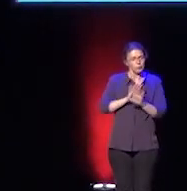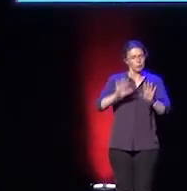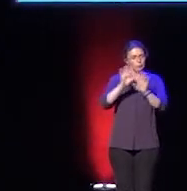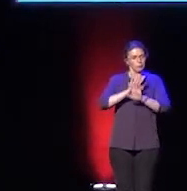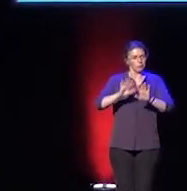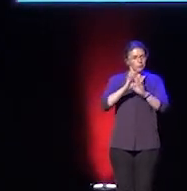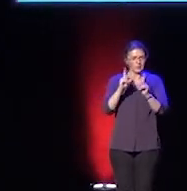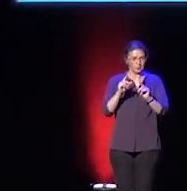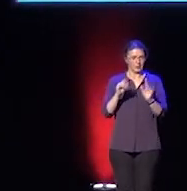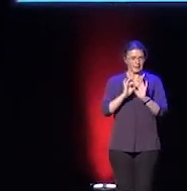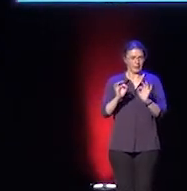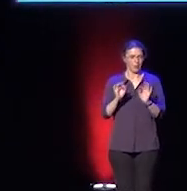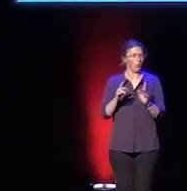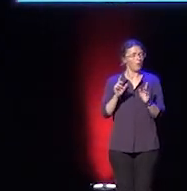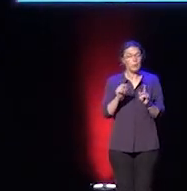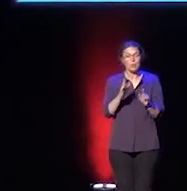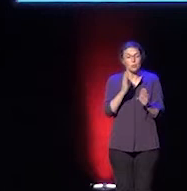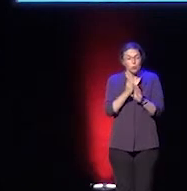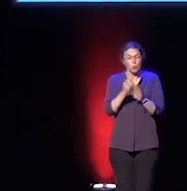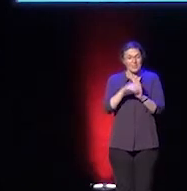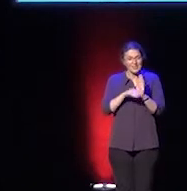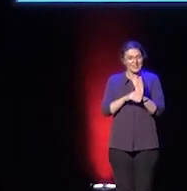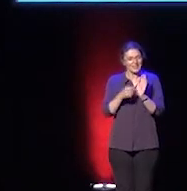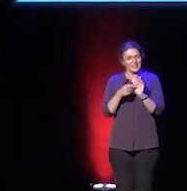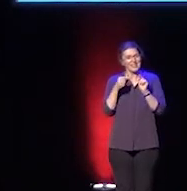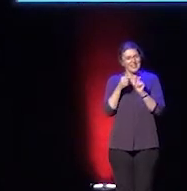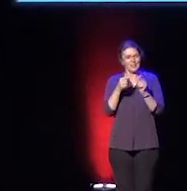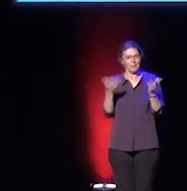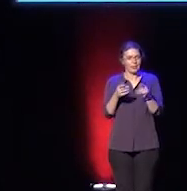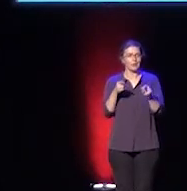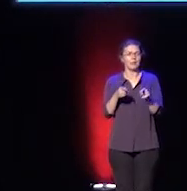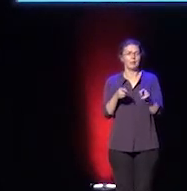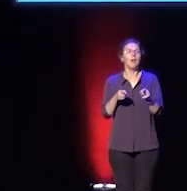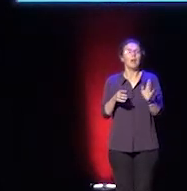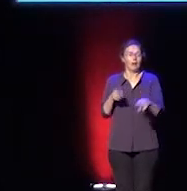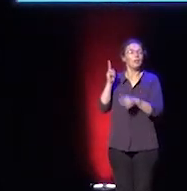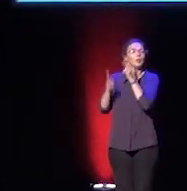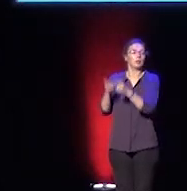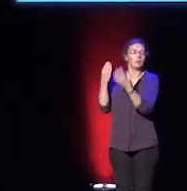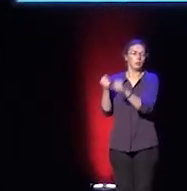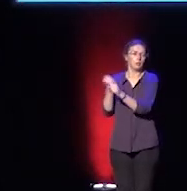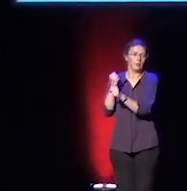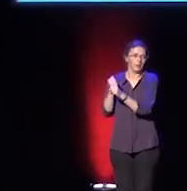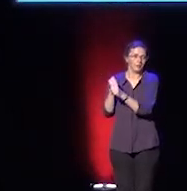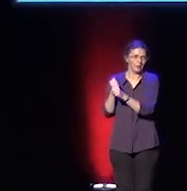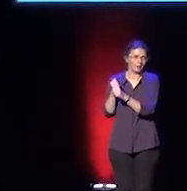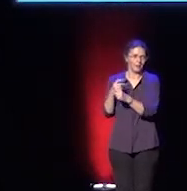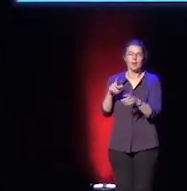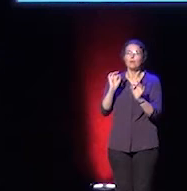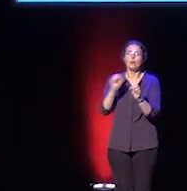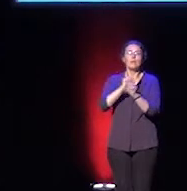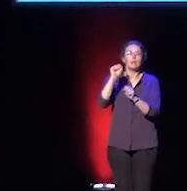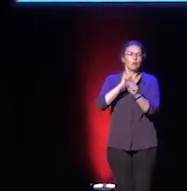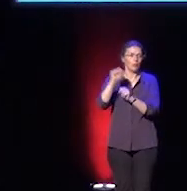Interpretationsspielraum, sie waren förmlich dazu angelegt, Juristen Arbeit zu beschaffen, Widersprüche